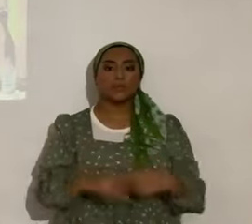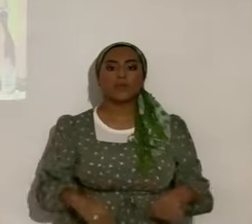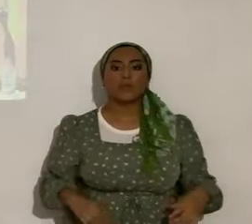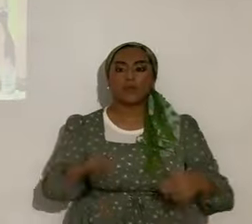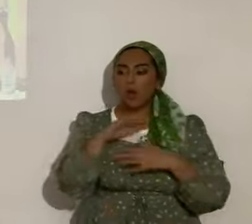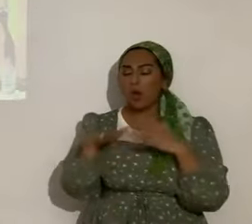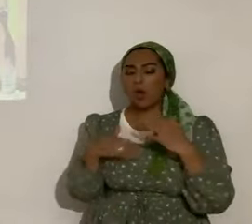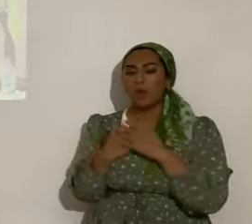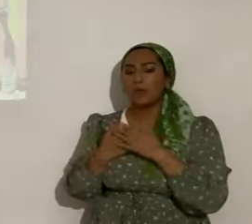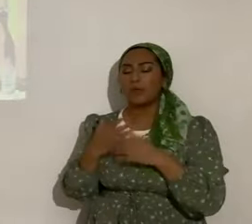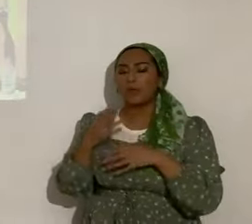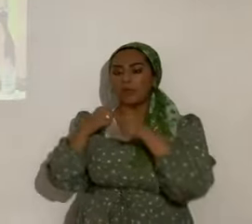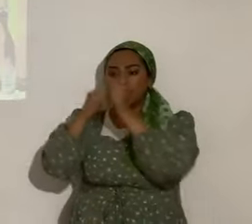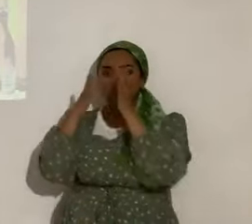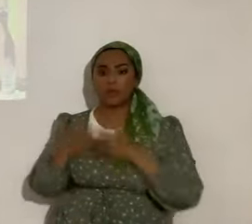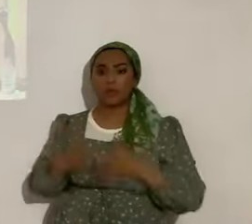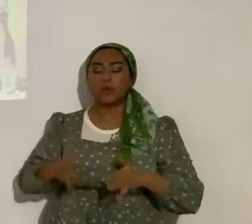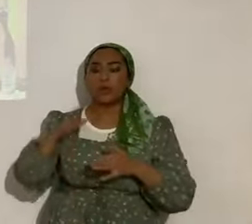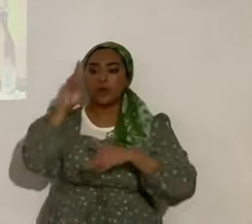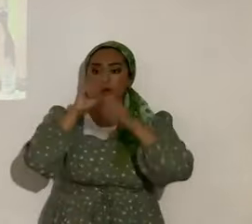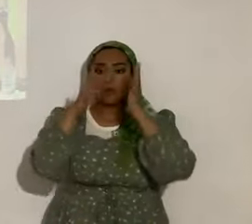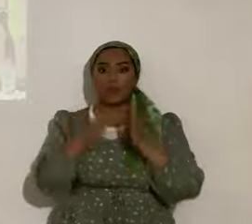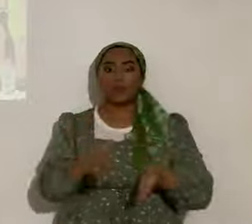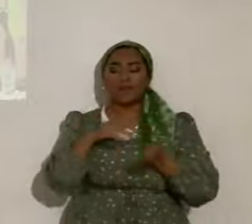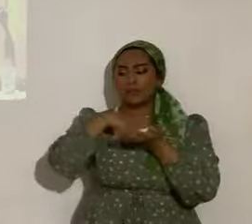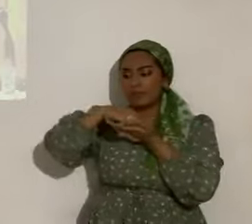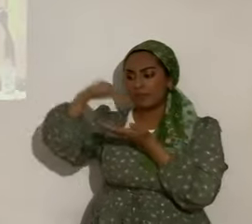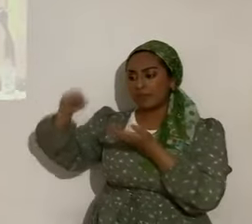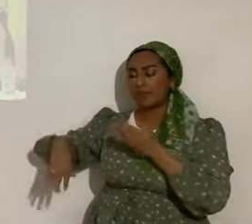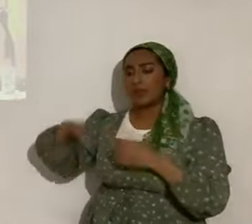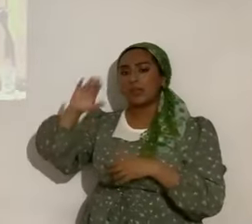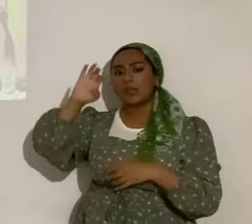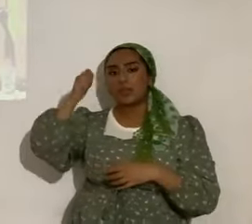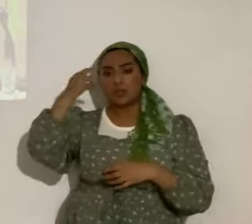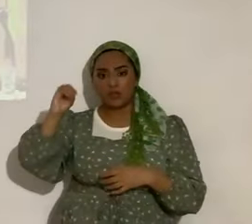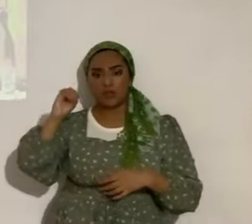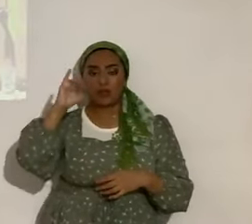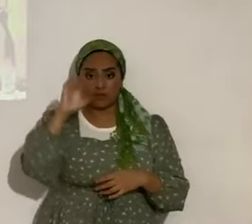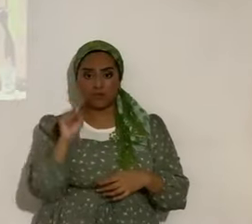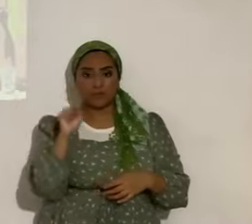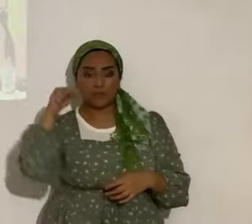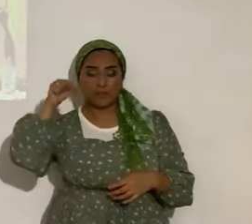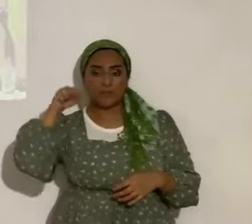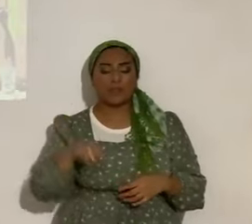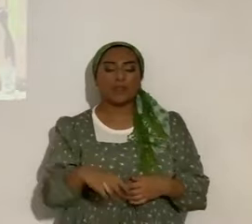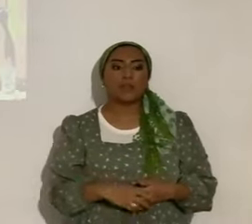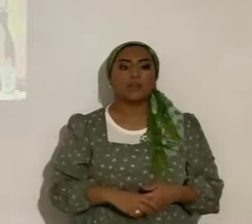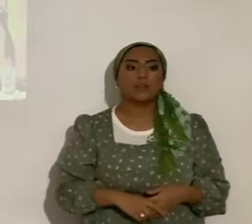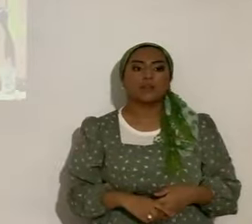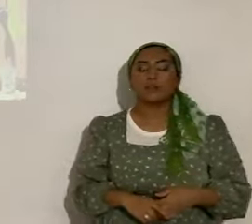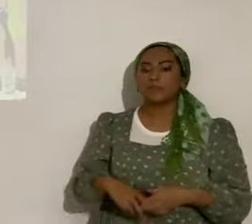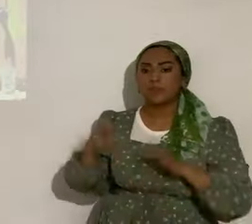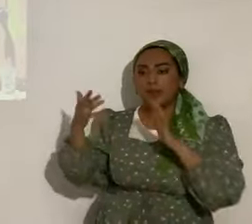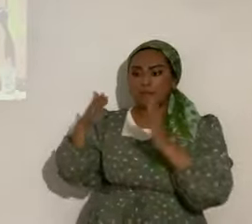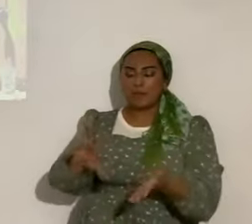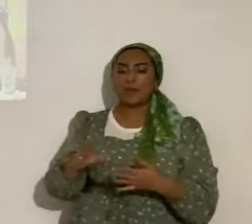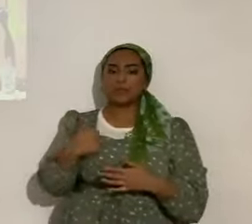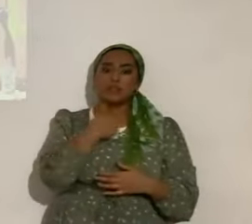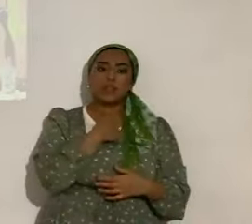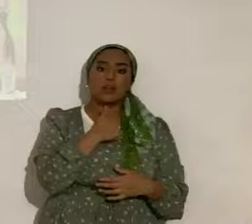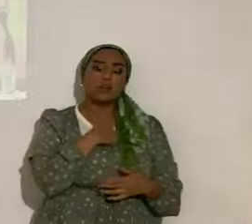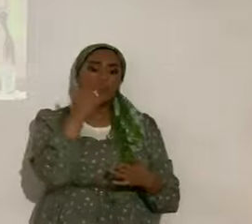los apóstoles, los profetas se quitaron el ego. ¿Sí? Es morir a nosotros